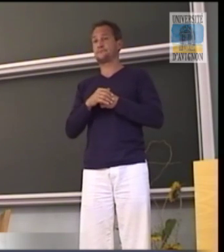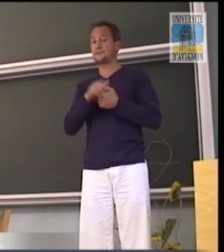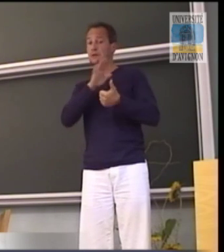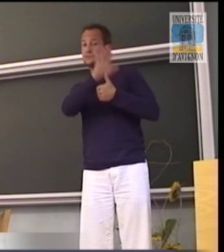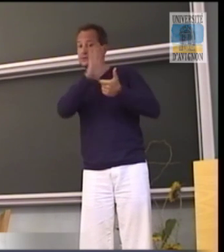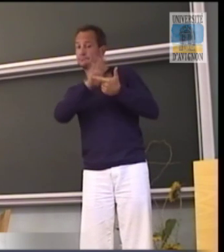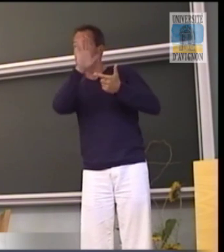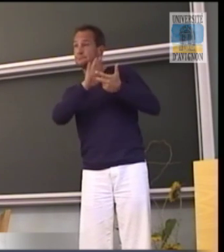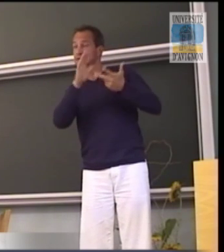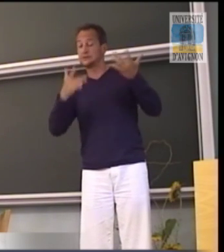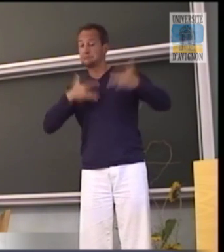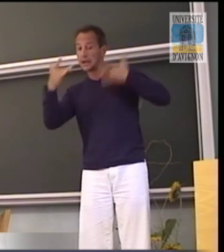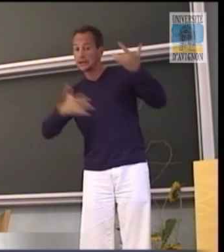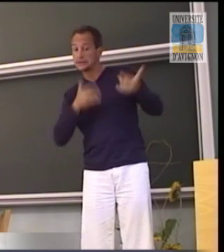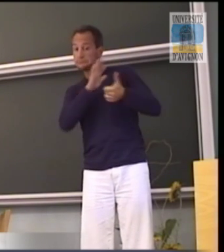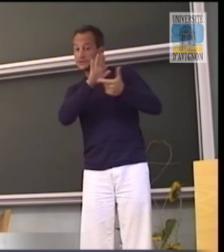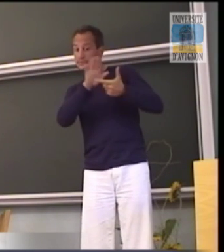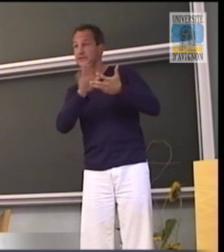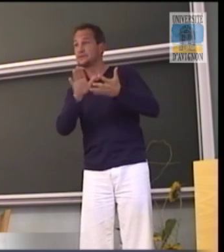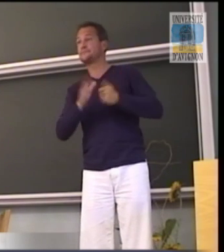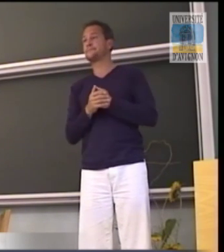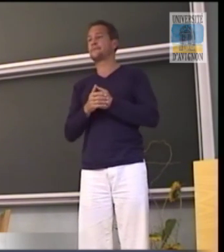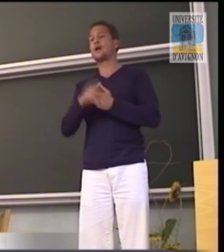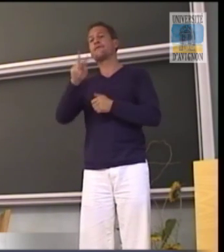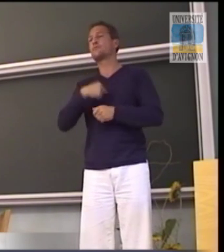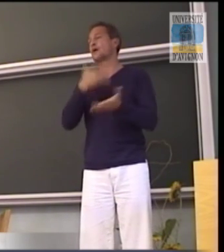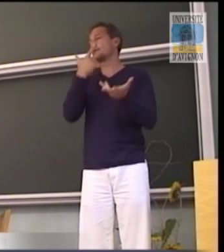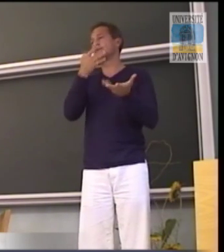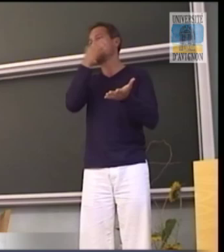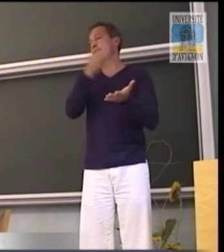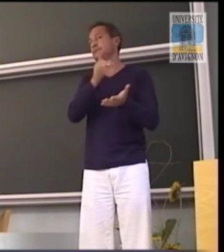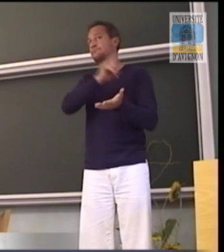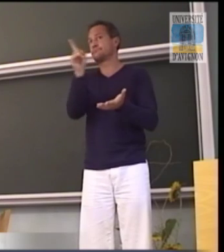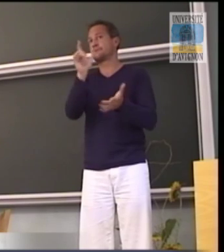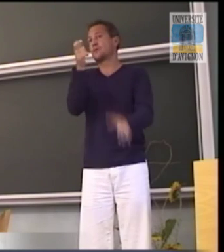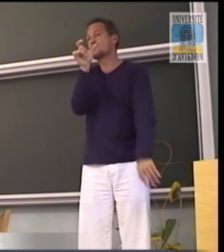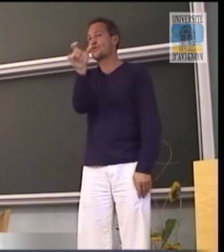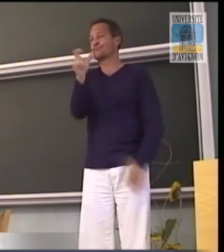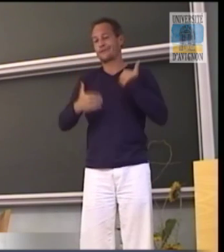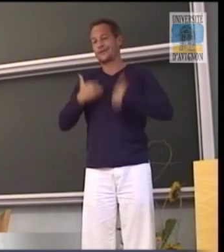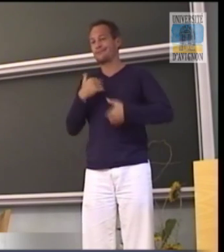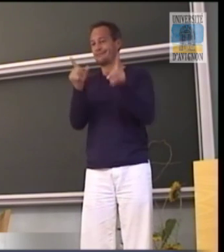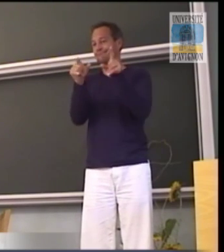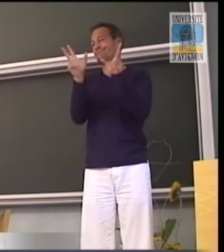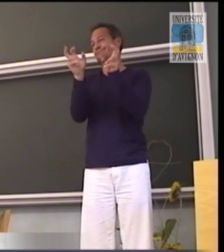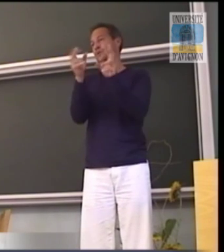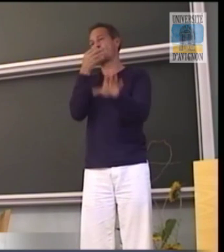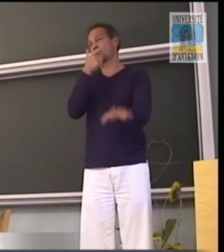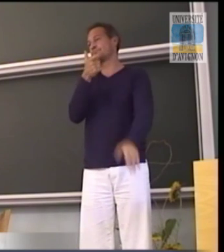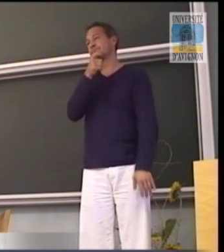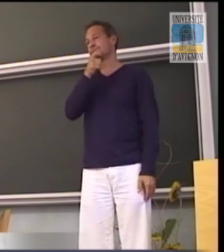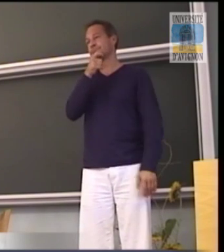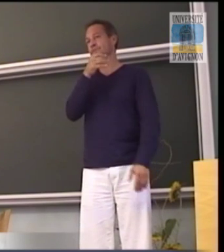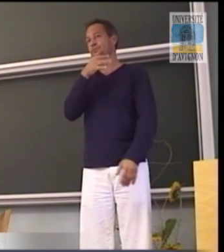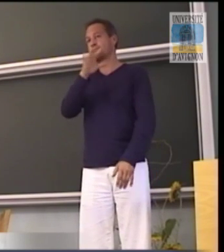singulières, avec des artistes singuliers. Je préfère ne pas parler de handicap volontairement, car je trouve que ce mot finit par être très handicapant à force,